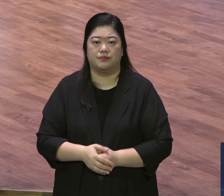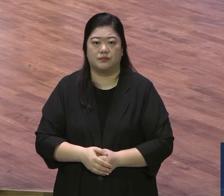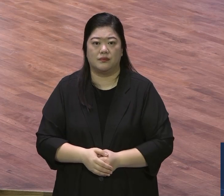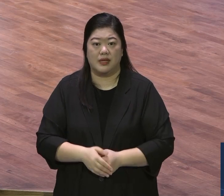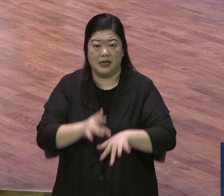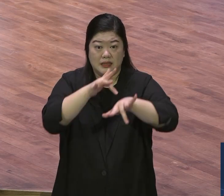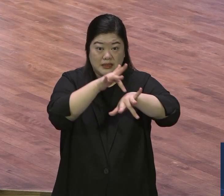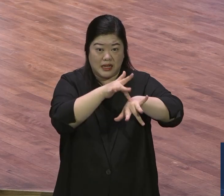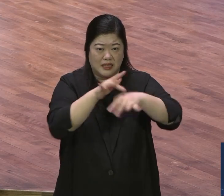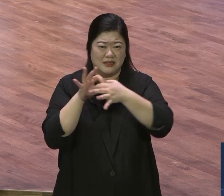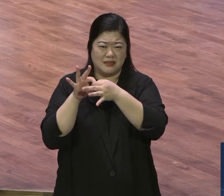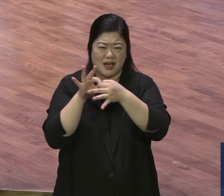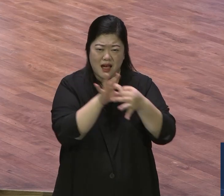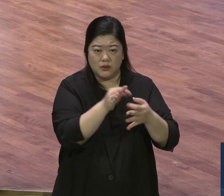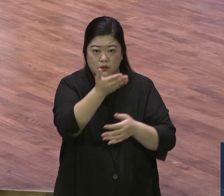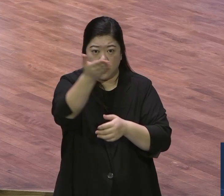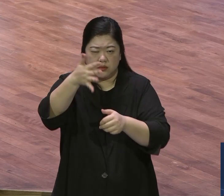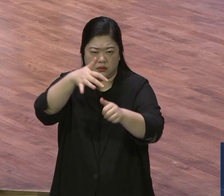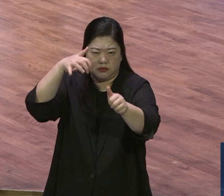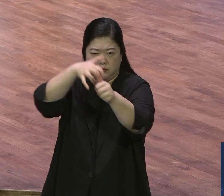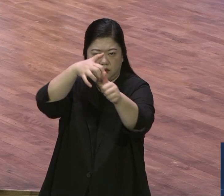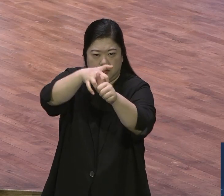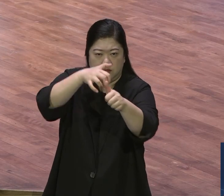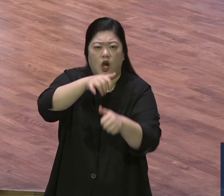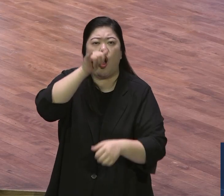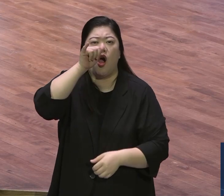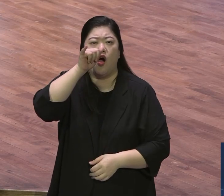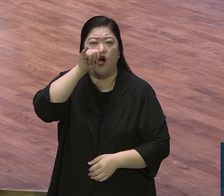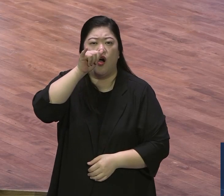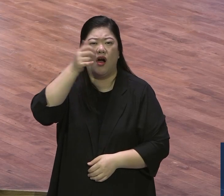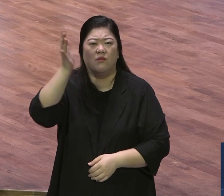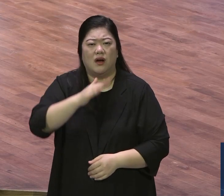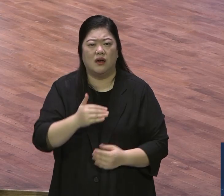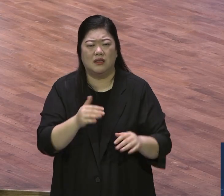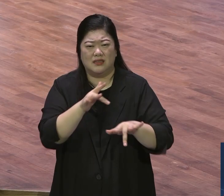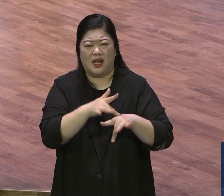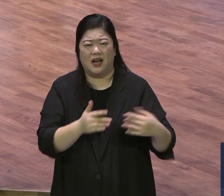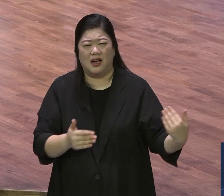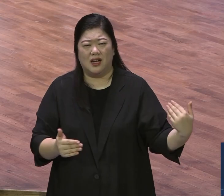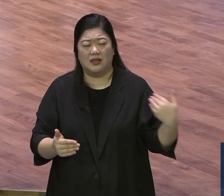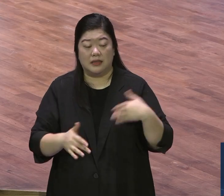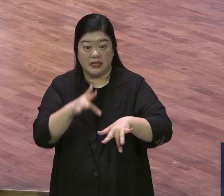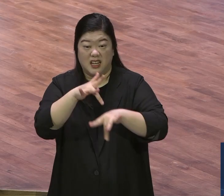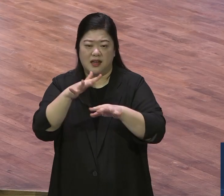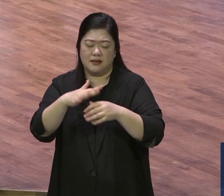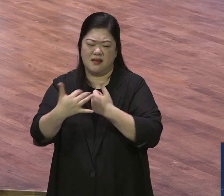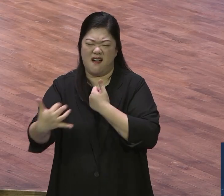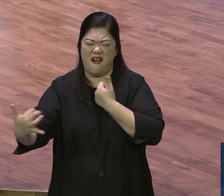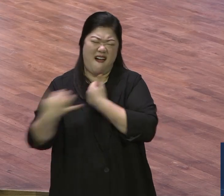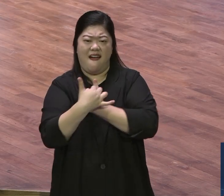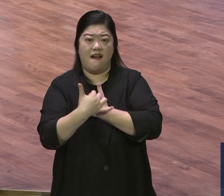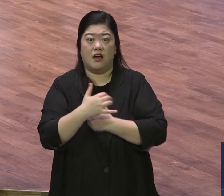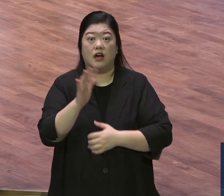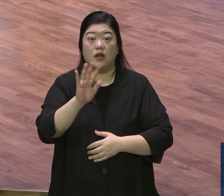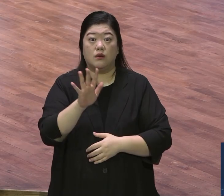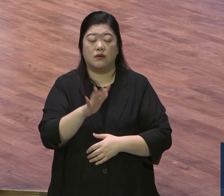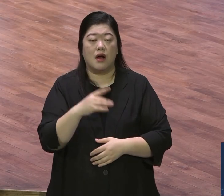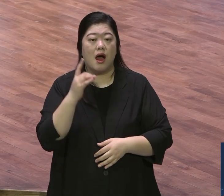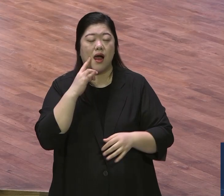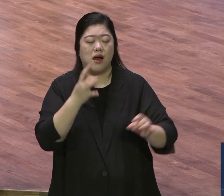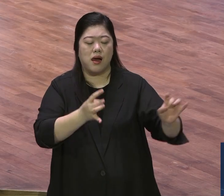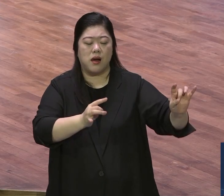불안하게 만들고 이렇게 속으면 안 된다. 사탄은 큰 거 못해요. 속이기만 해요. 순간순간 속이기만